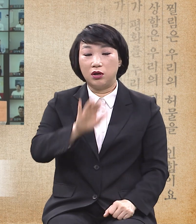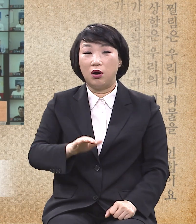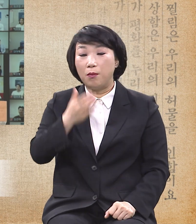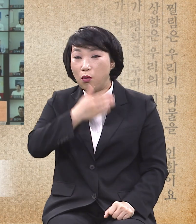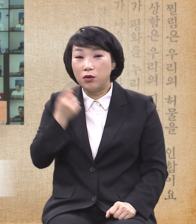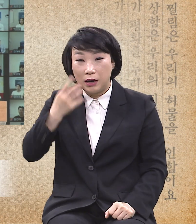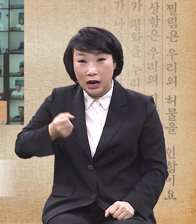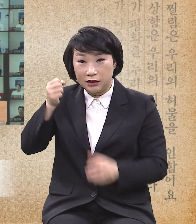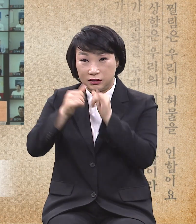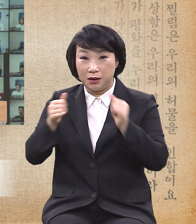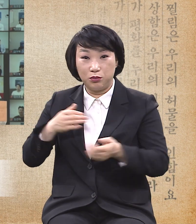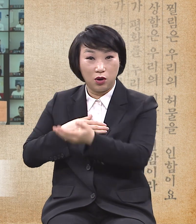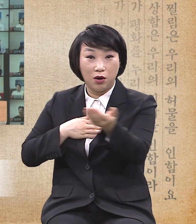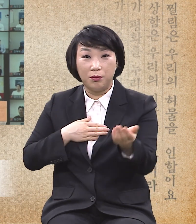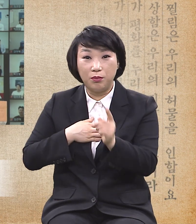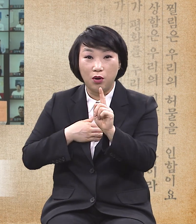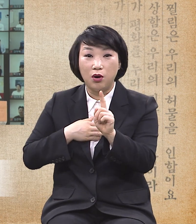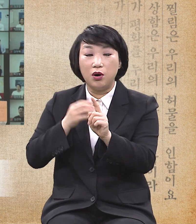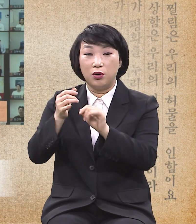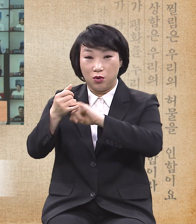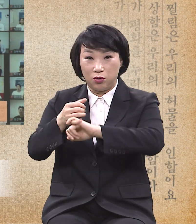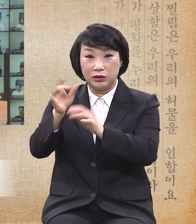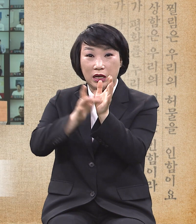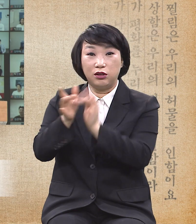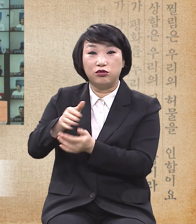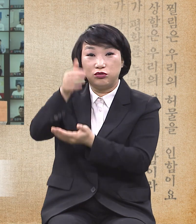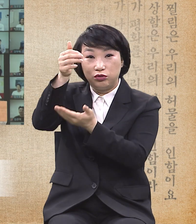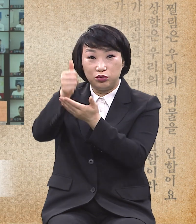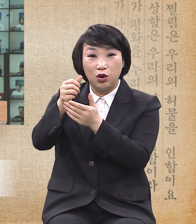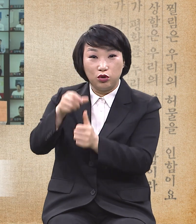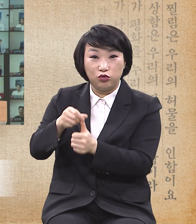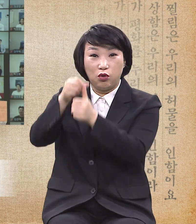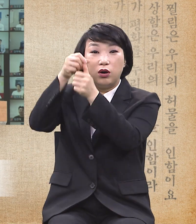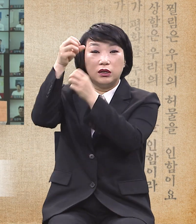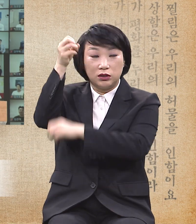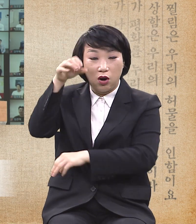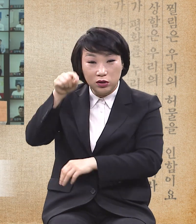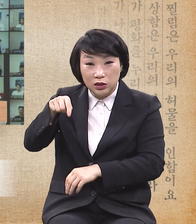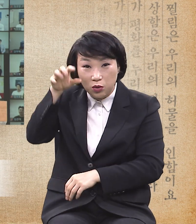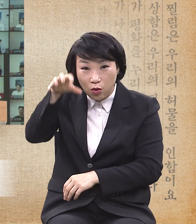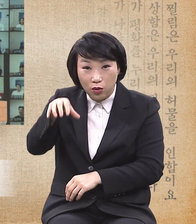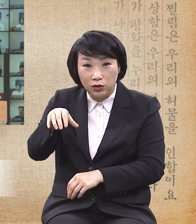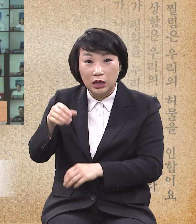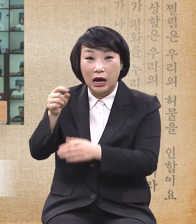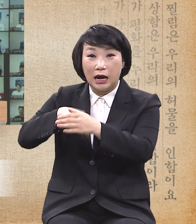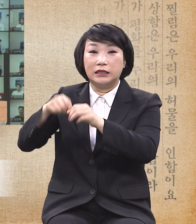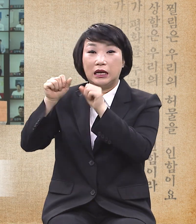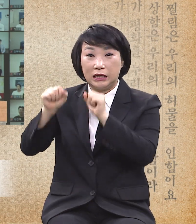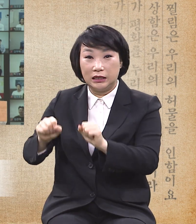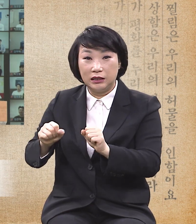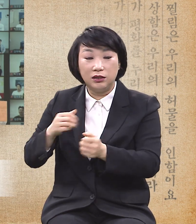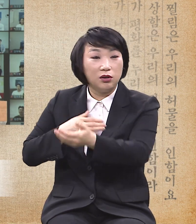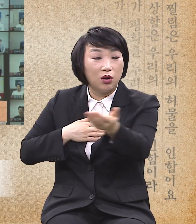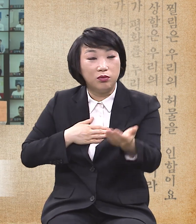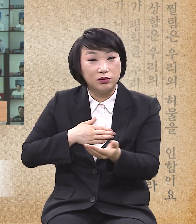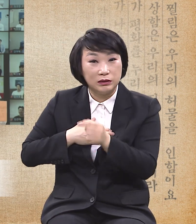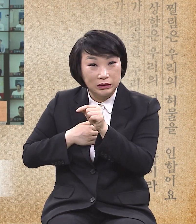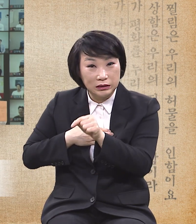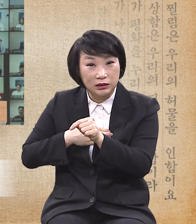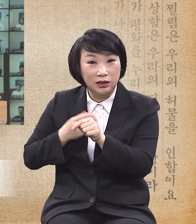가진 자는 반드시 그리스도가 구원의 토, 탁근이 토에 있다는 사실을